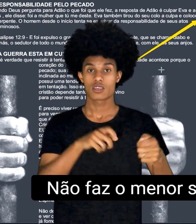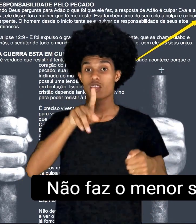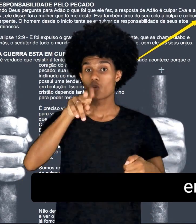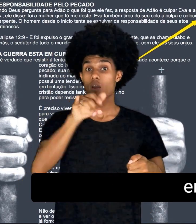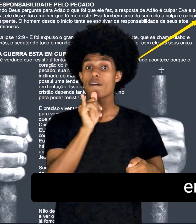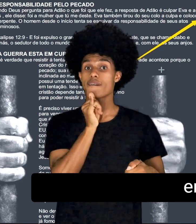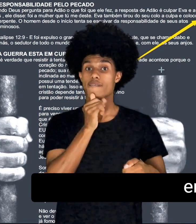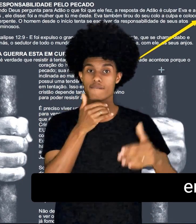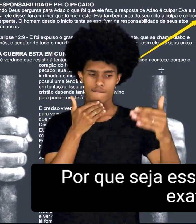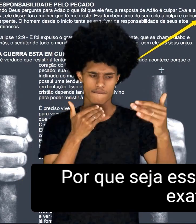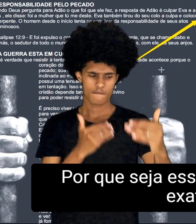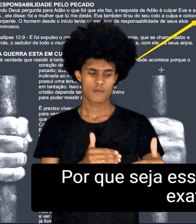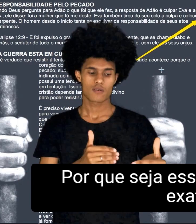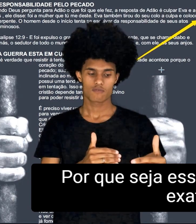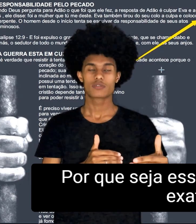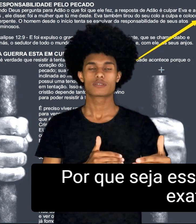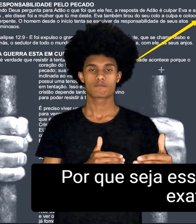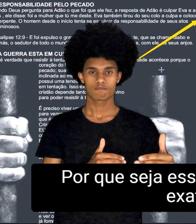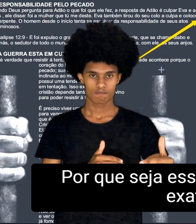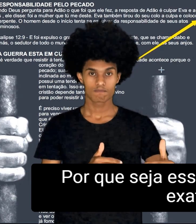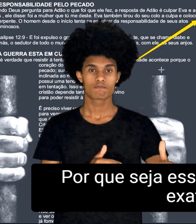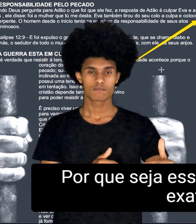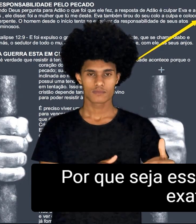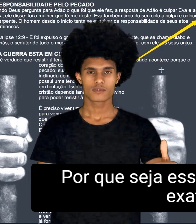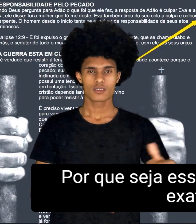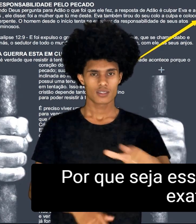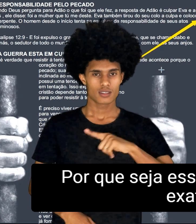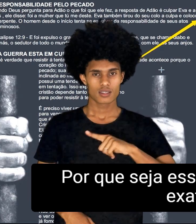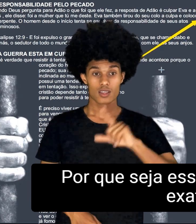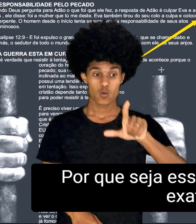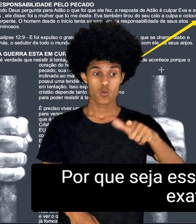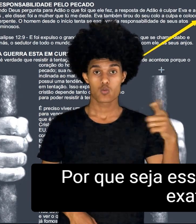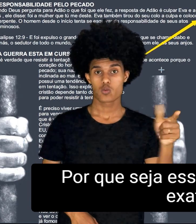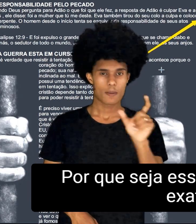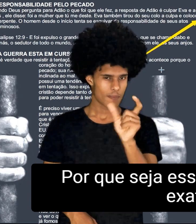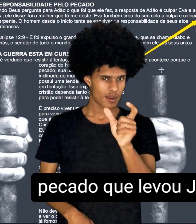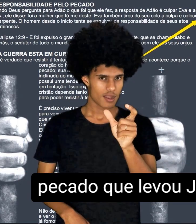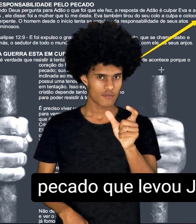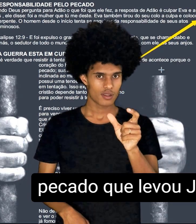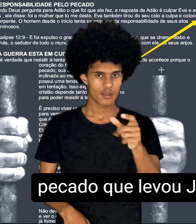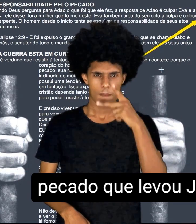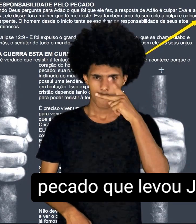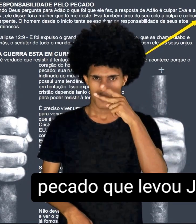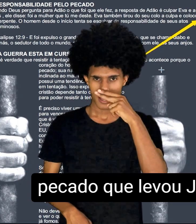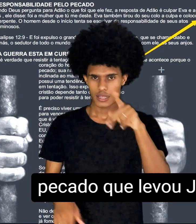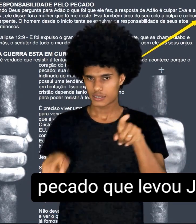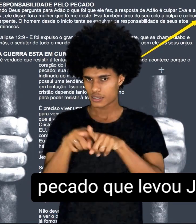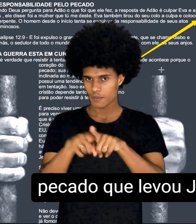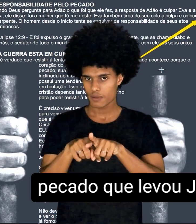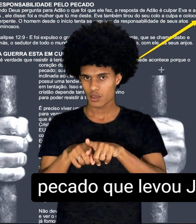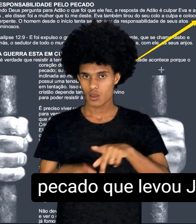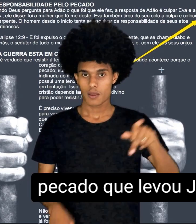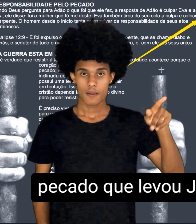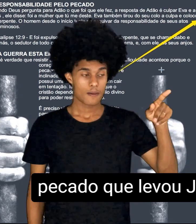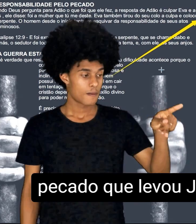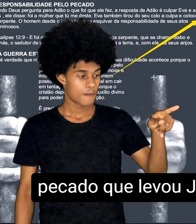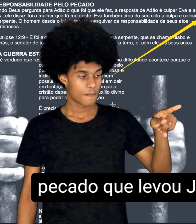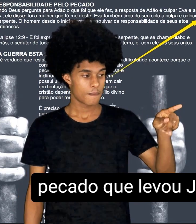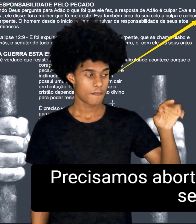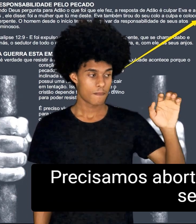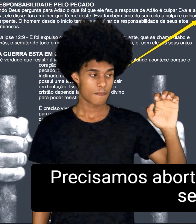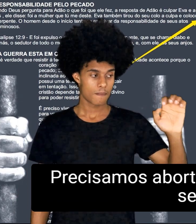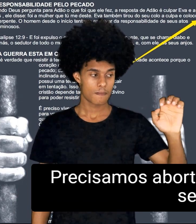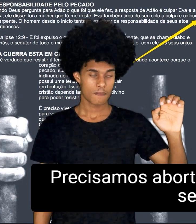continuarmos a viver em pecados, por menor que seja esse pecado, tá? Sabendo que foi exatamente esse pecado que levou Jesus Cristo para aquela